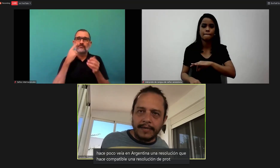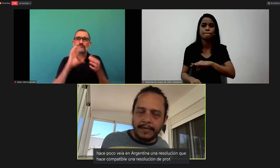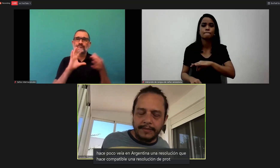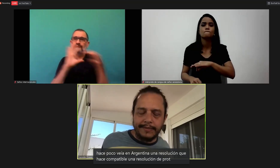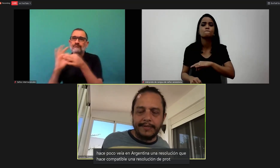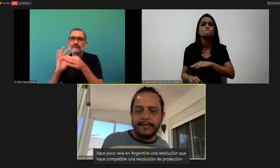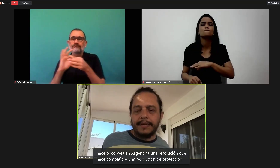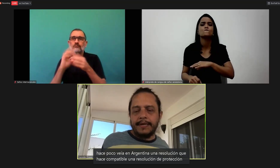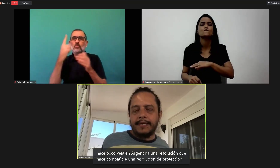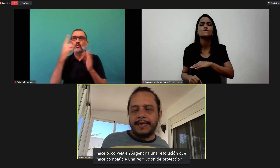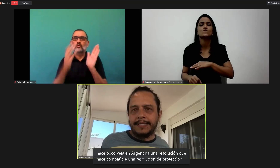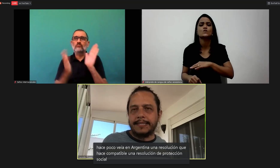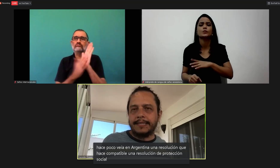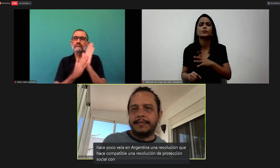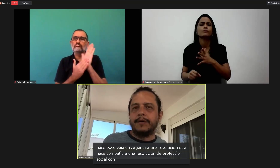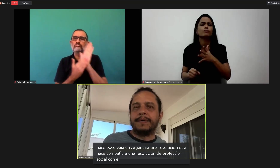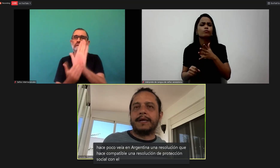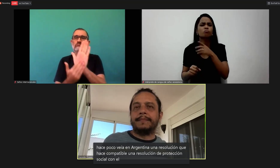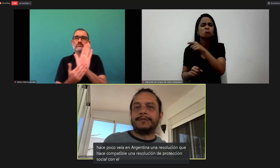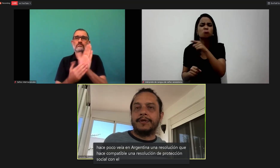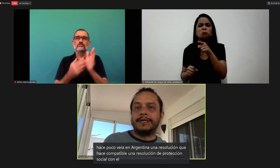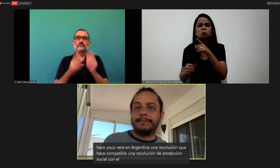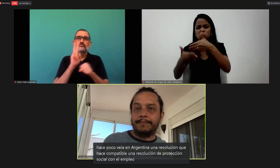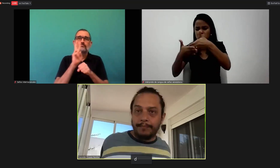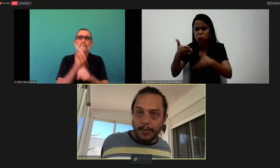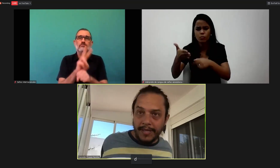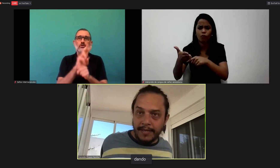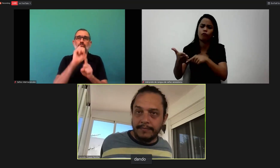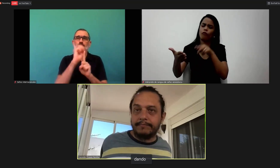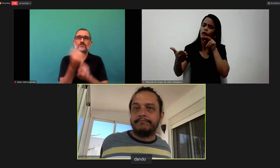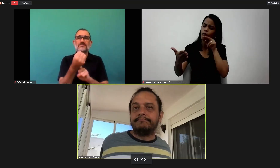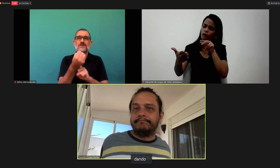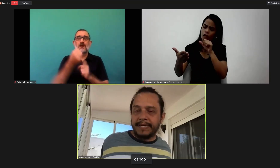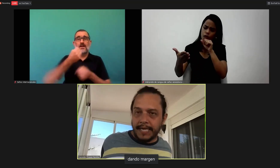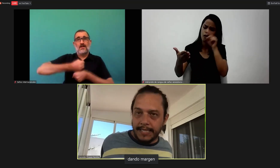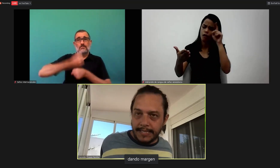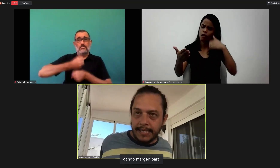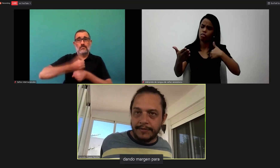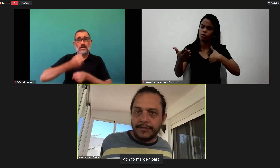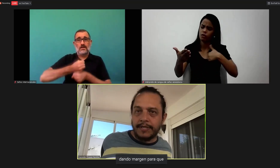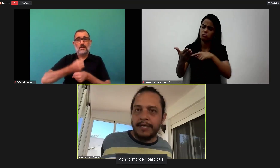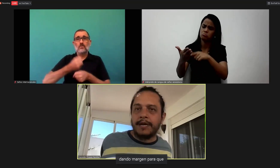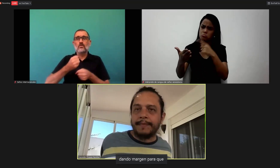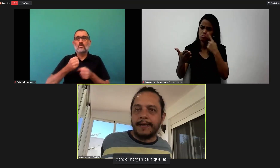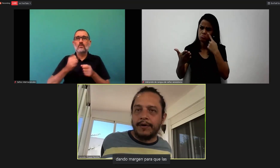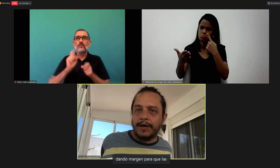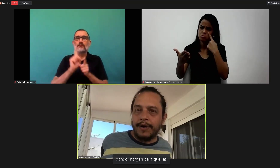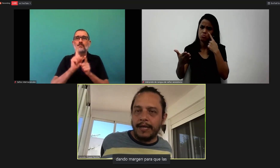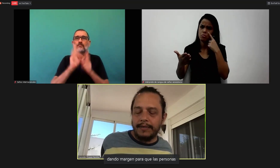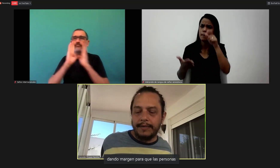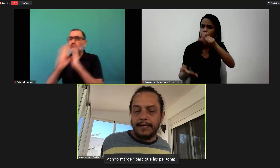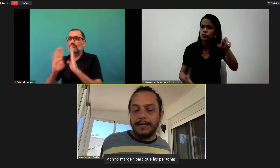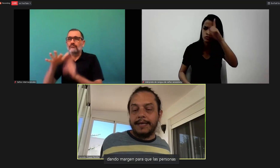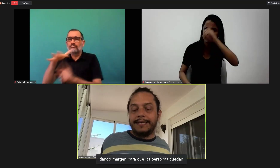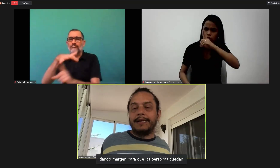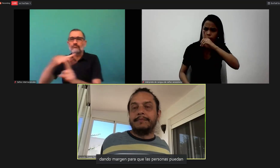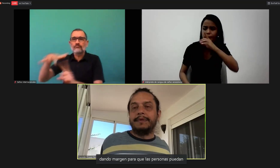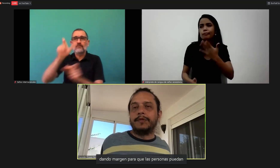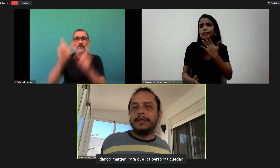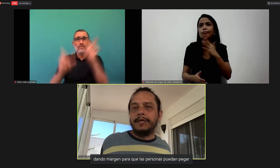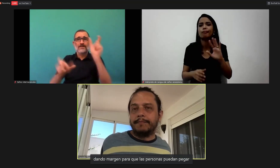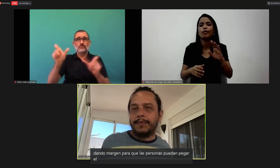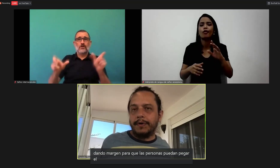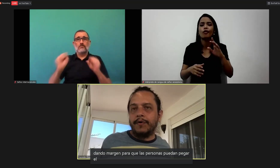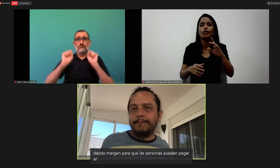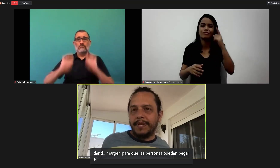un margen en ese sentido para que personas puedan pegar el salto, si se quiere, al mercado laboral y al